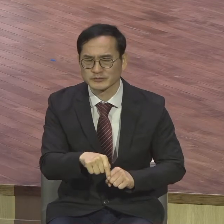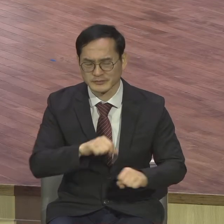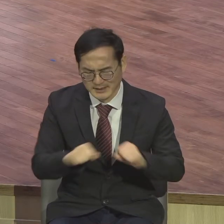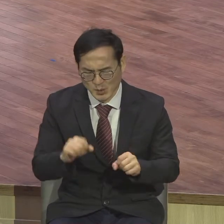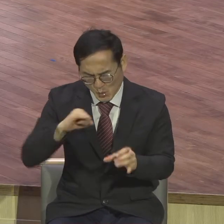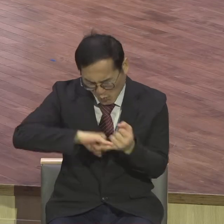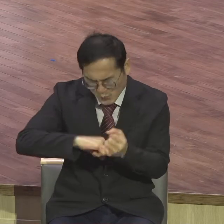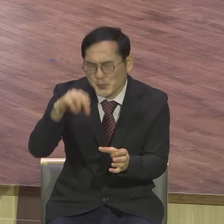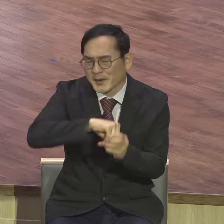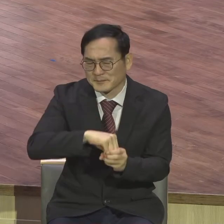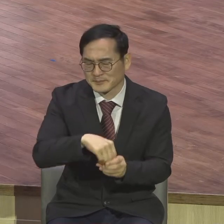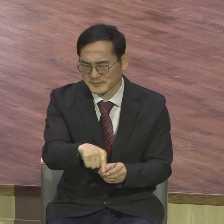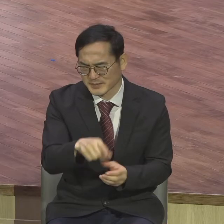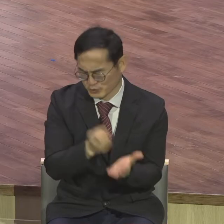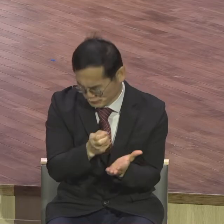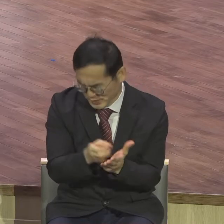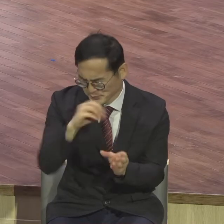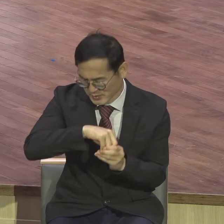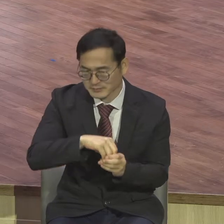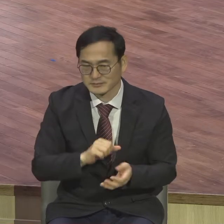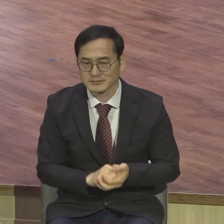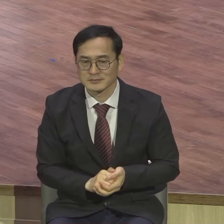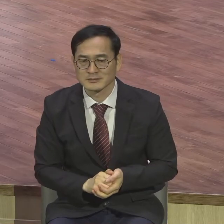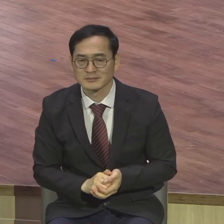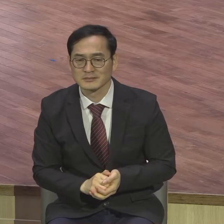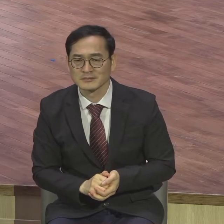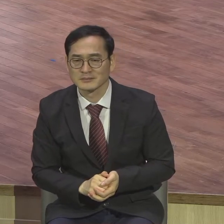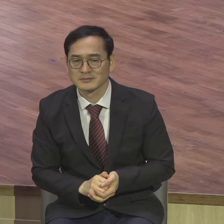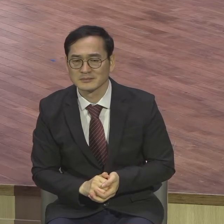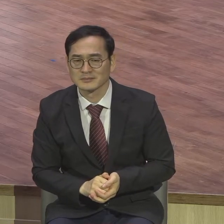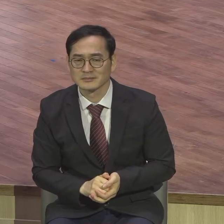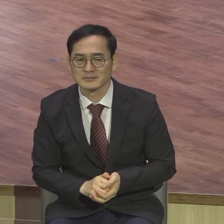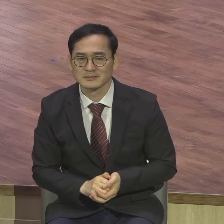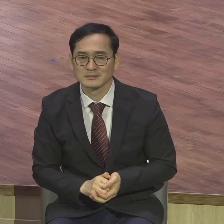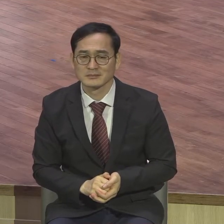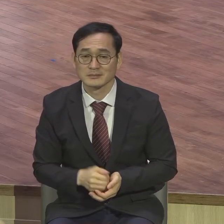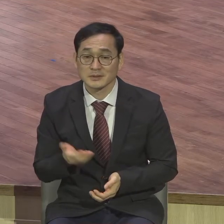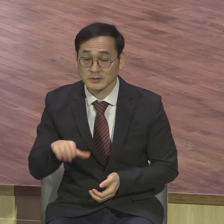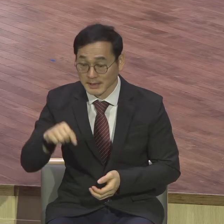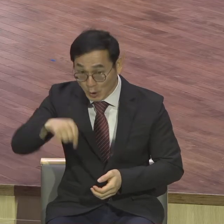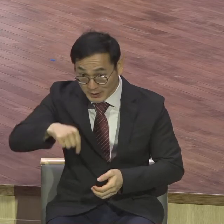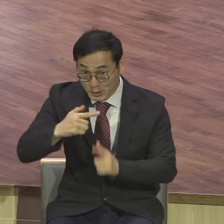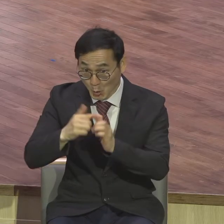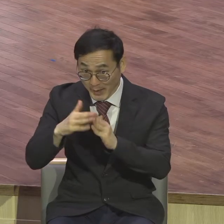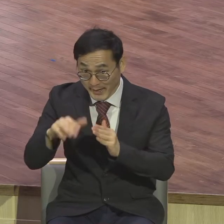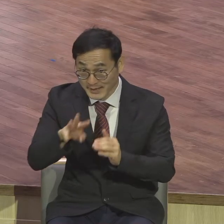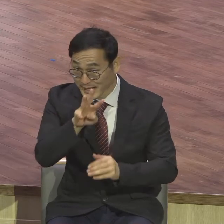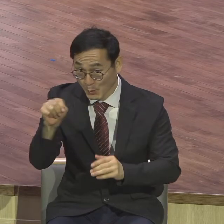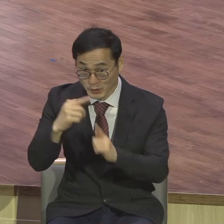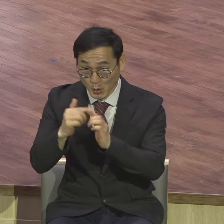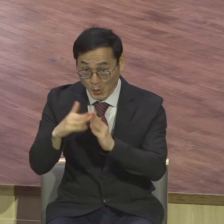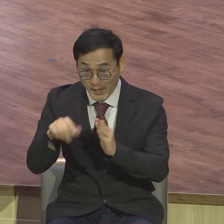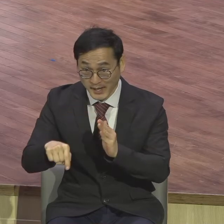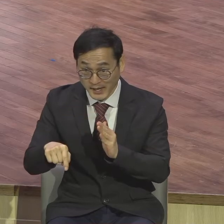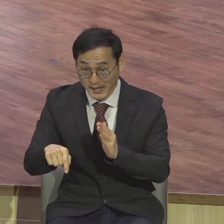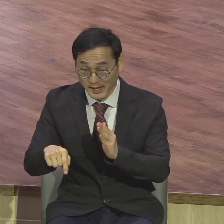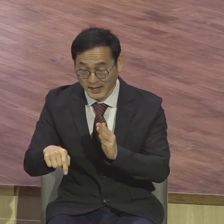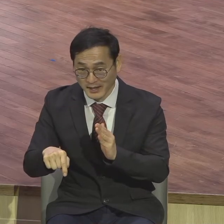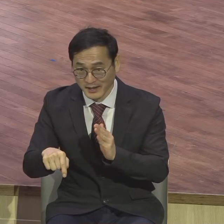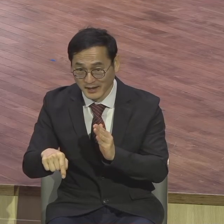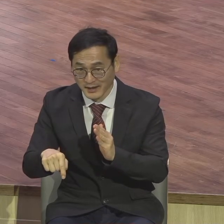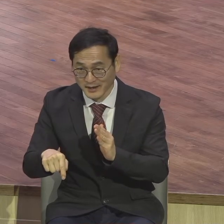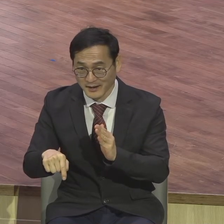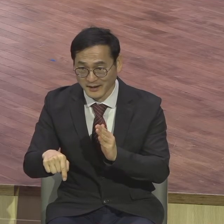일반 교회 다니다가 우리가 온 사람들은 오래 갑니다. 오직 믿음, 우리 교회 와서 예수 믿은 사람들은 그냥